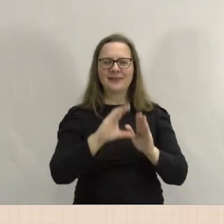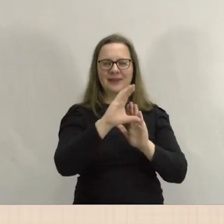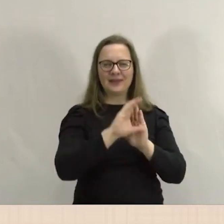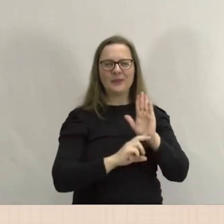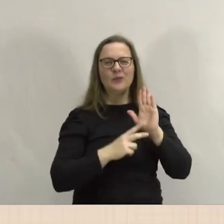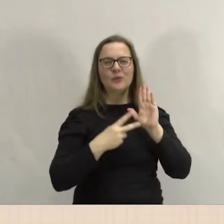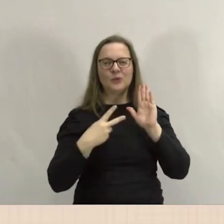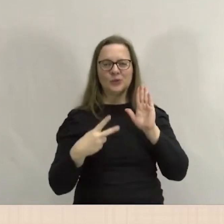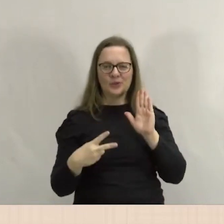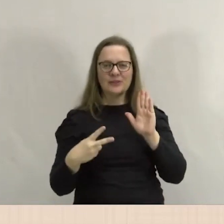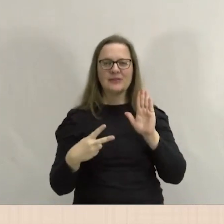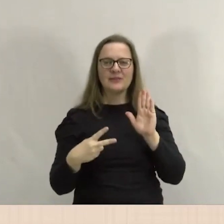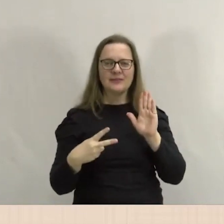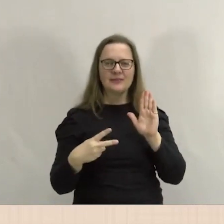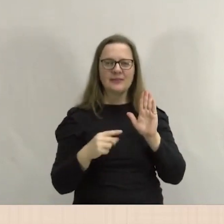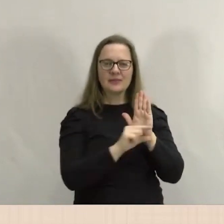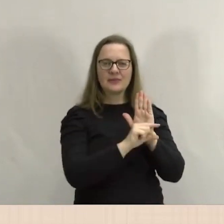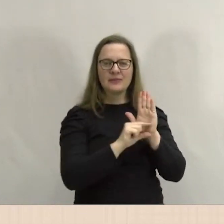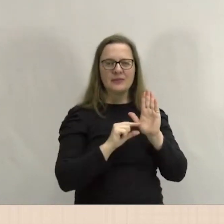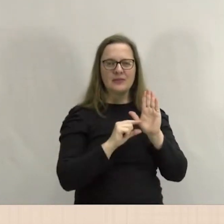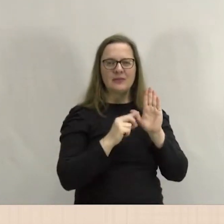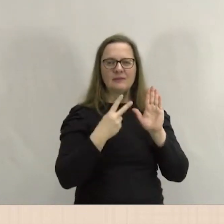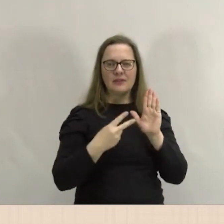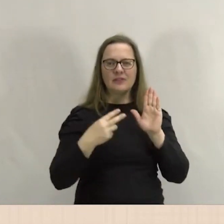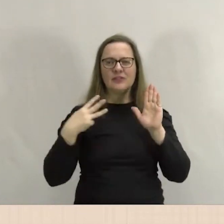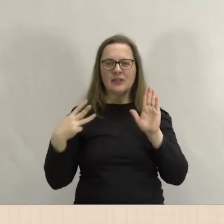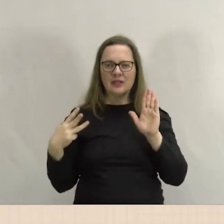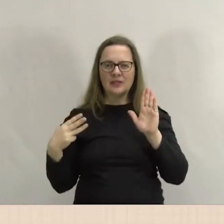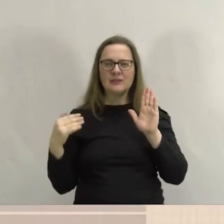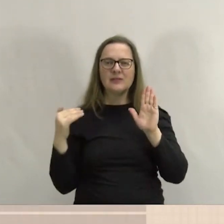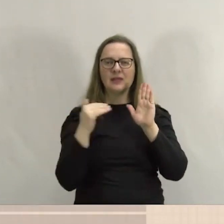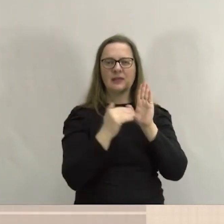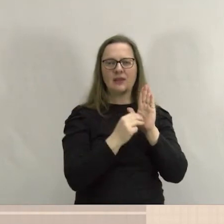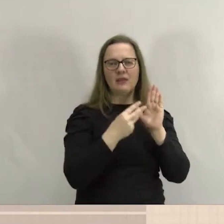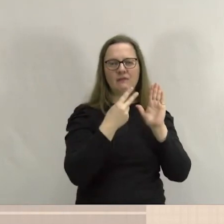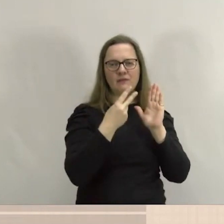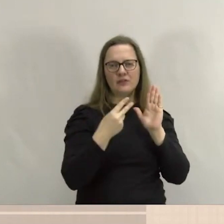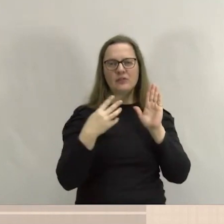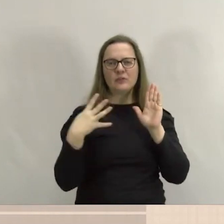capítulo 2, versículos 23 e 24.